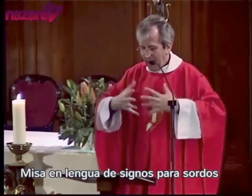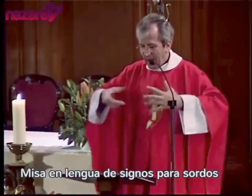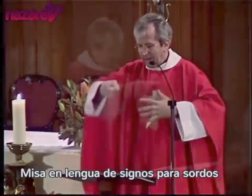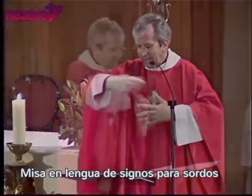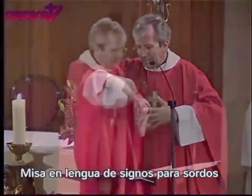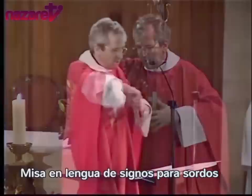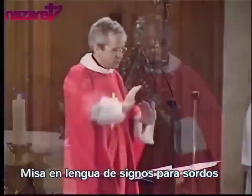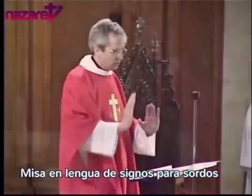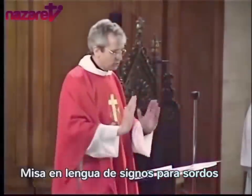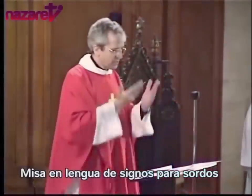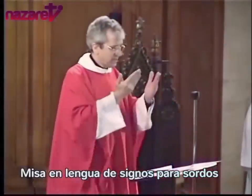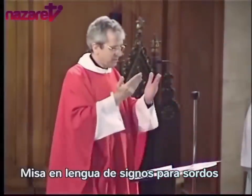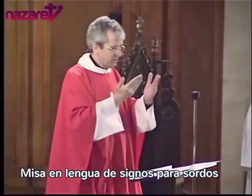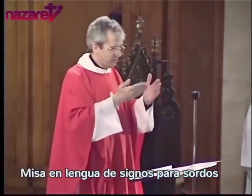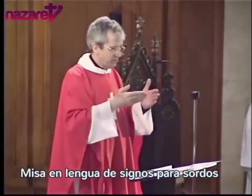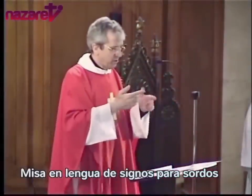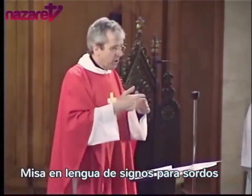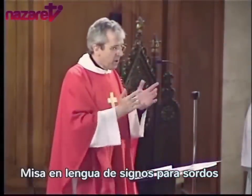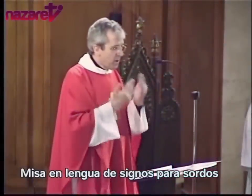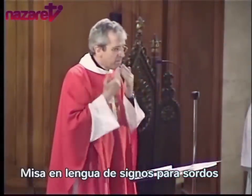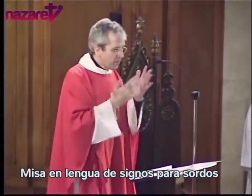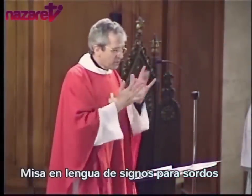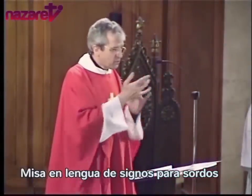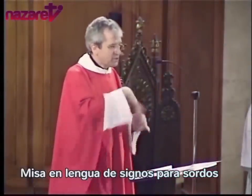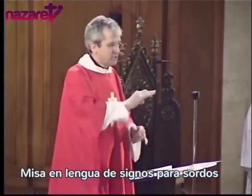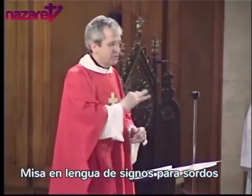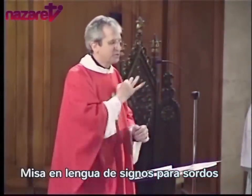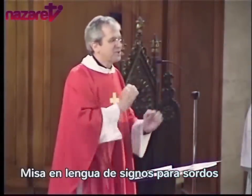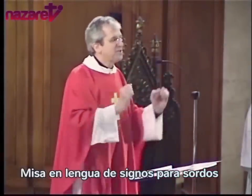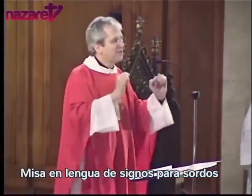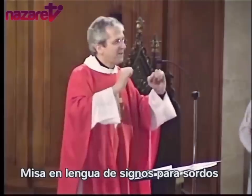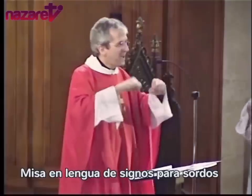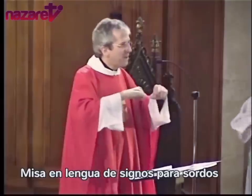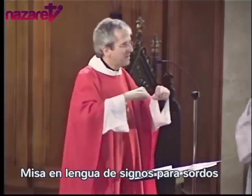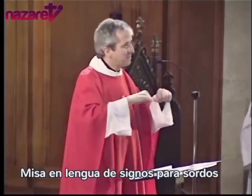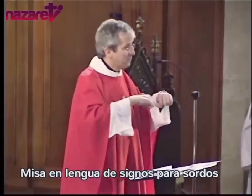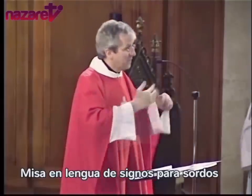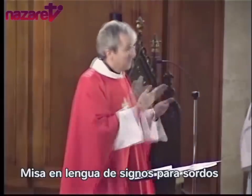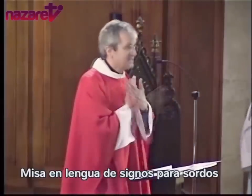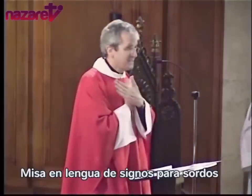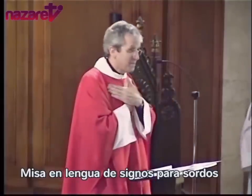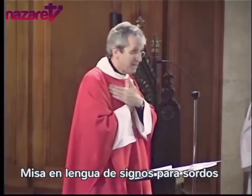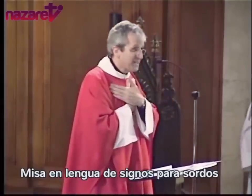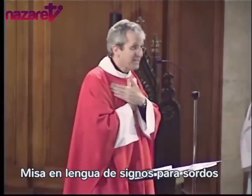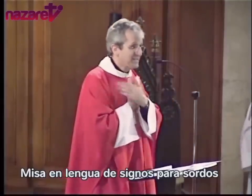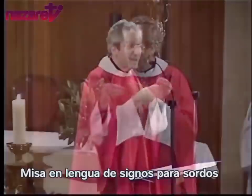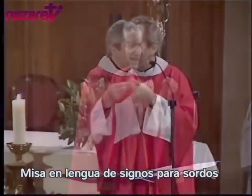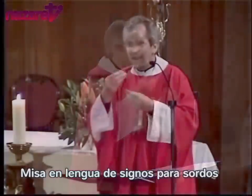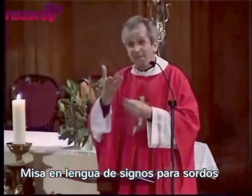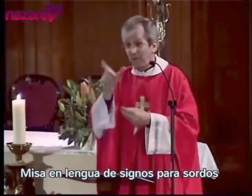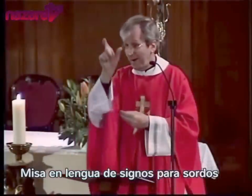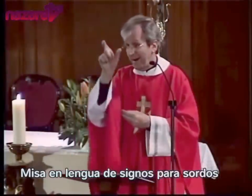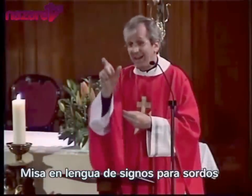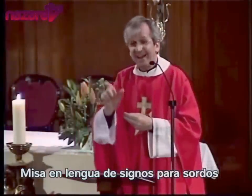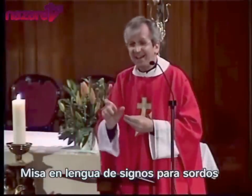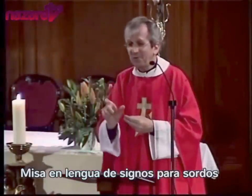recibir acreciente en nosotros la salvación. Por Jesucristo nuestro Señor. Amén. María,